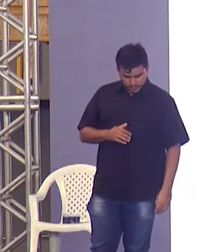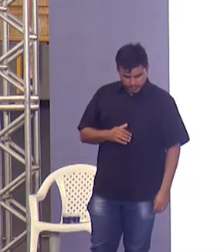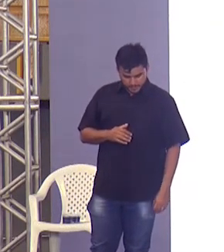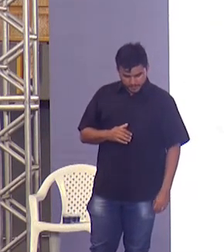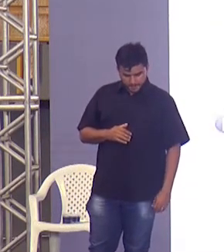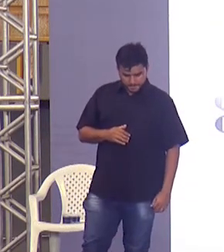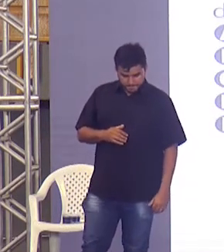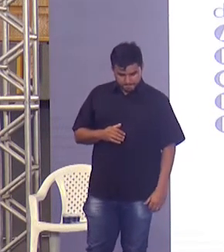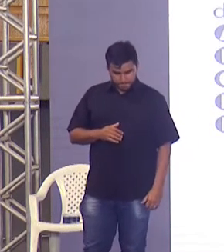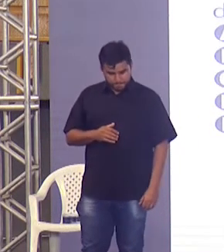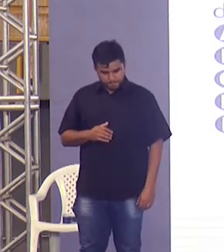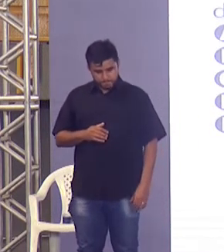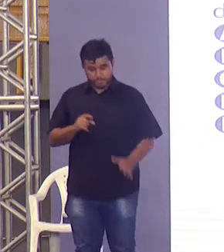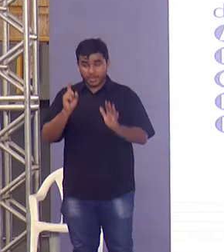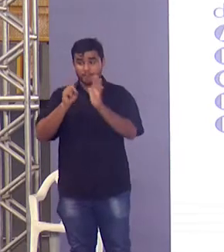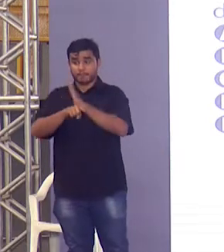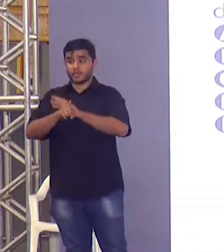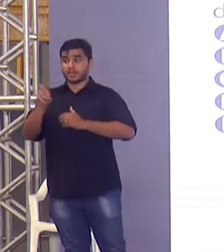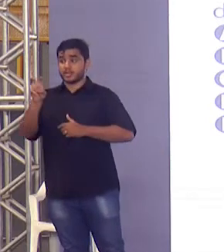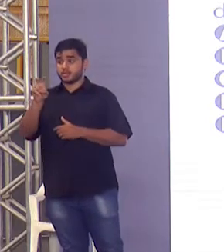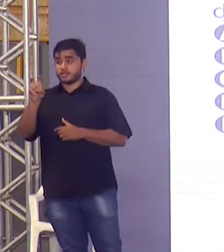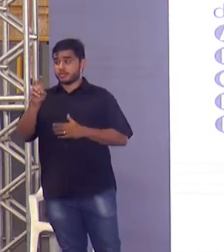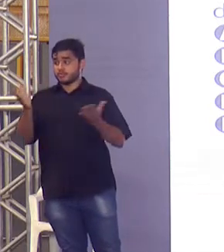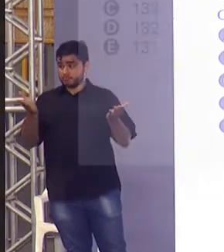quinta questão.